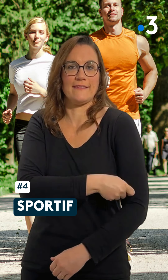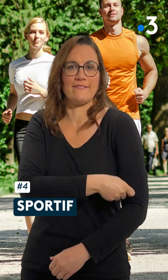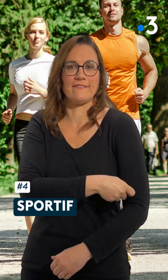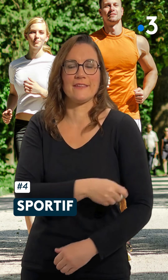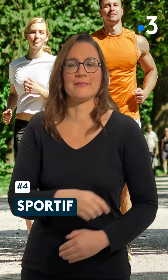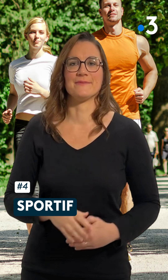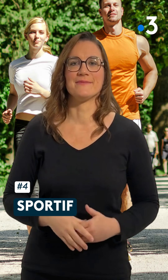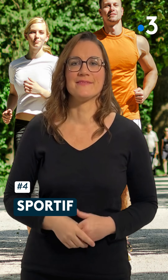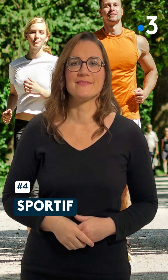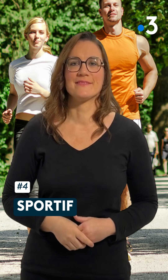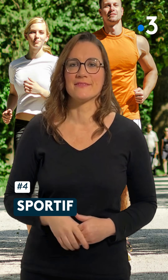Sportif.